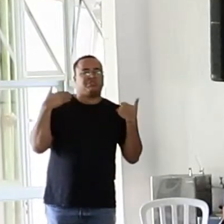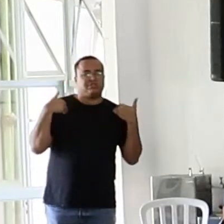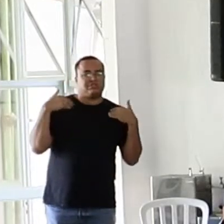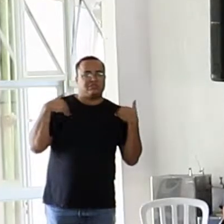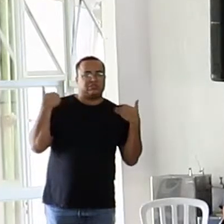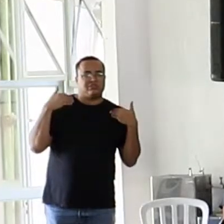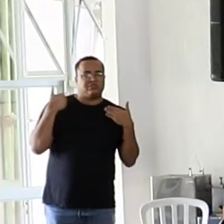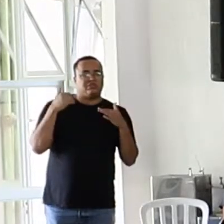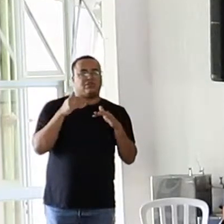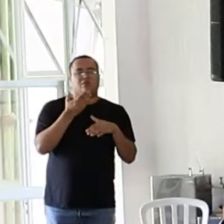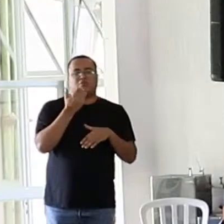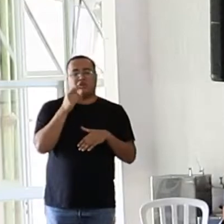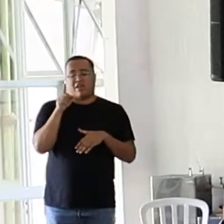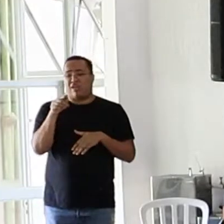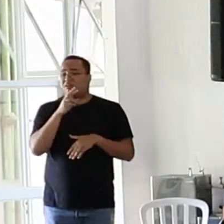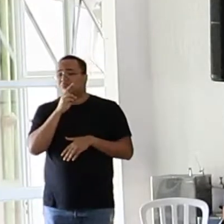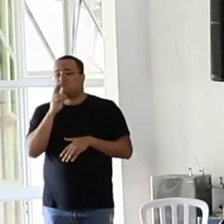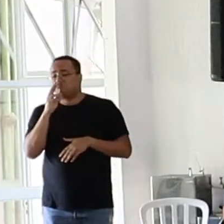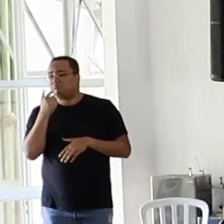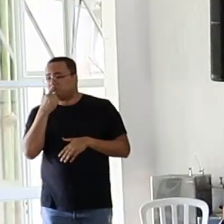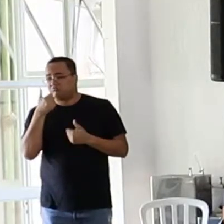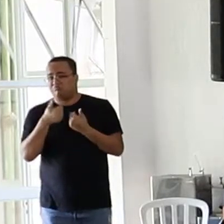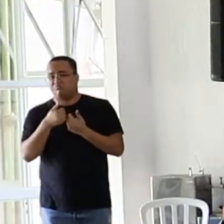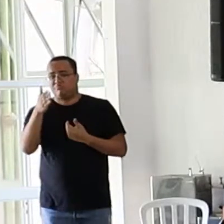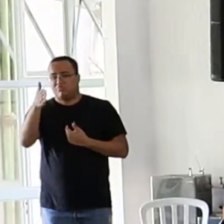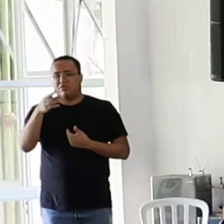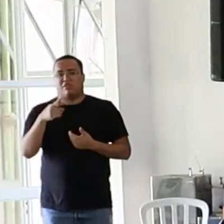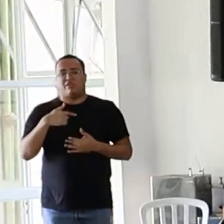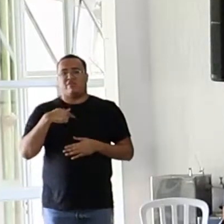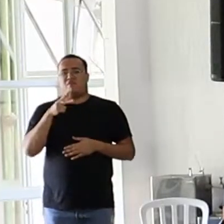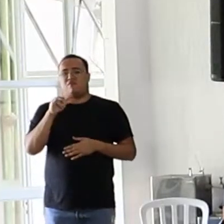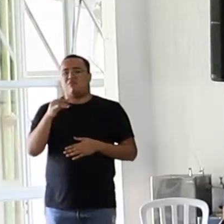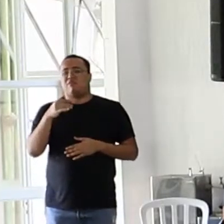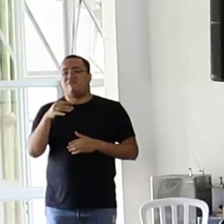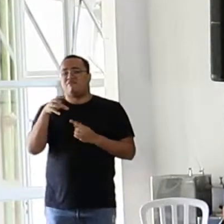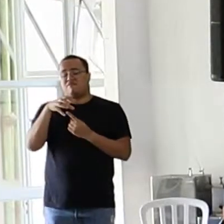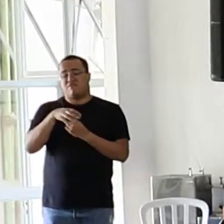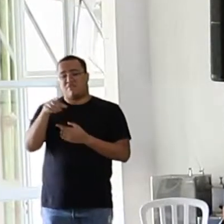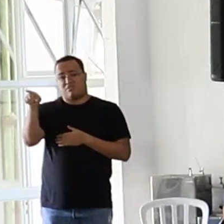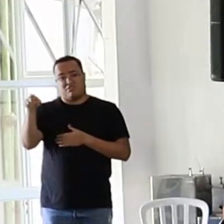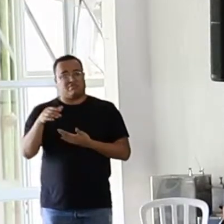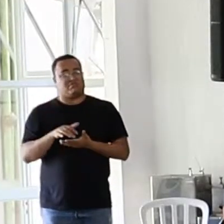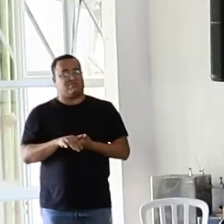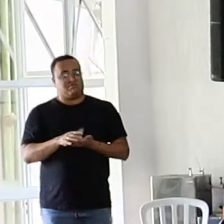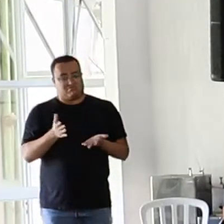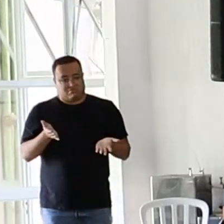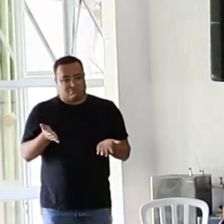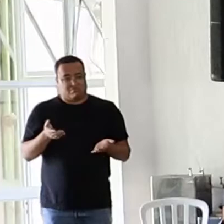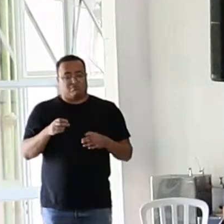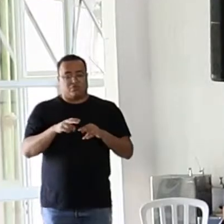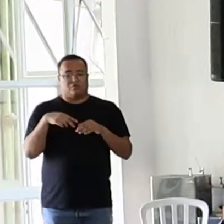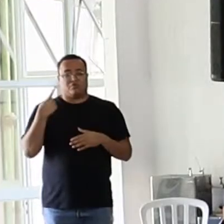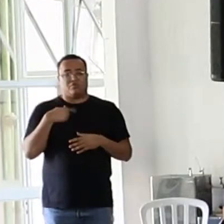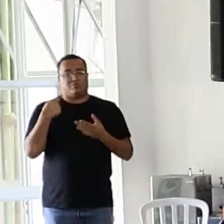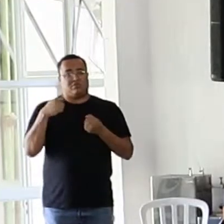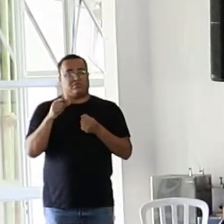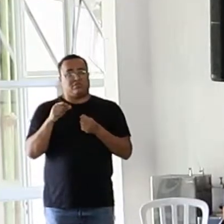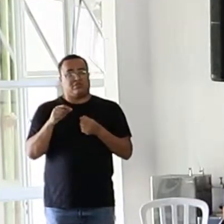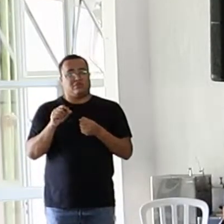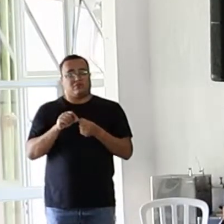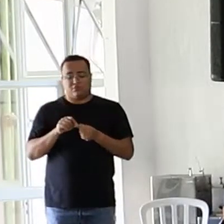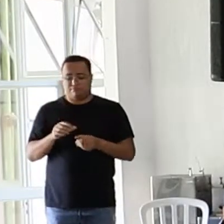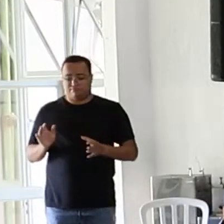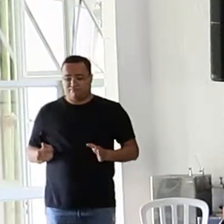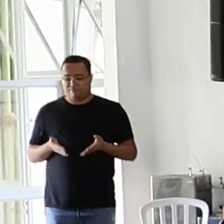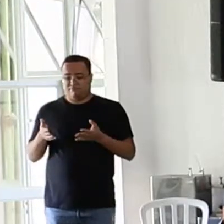ali no restaurante a vida Acontece aqui vou na feira e não precisa fomentar o